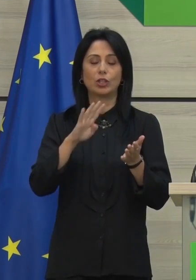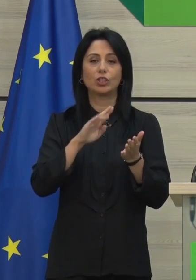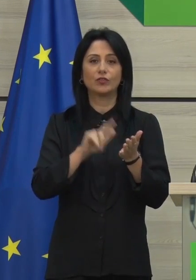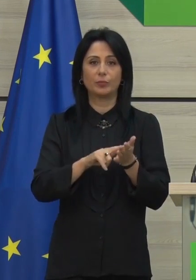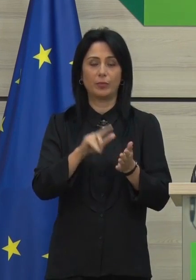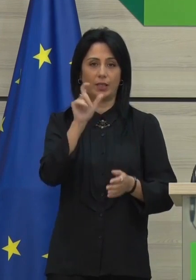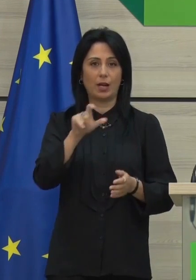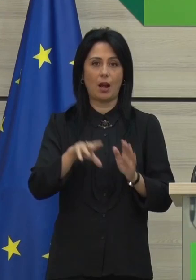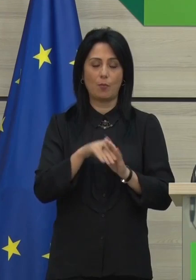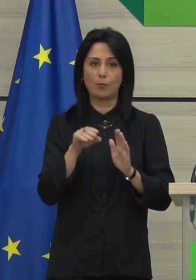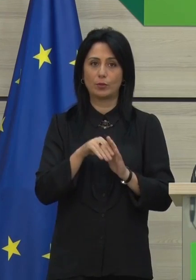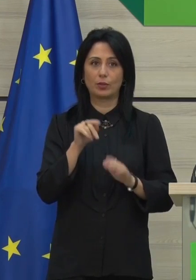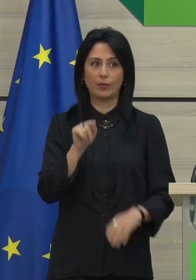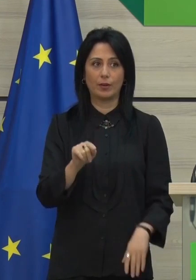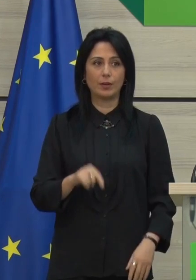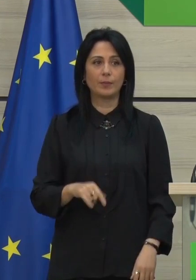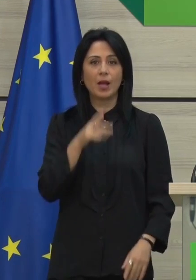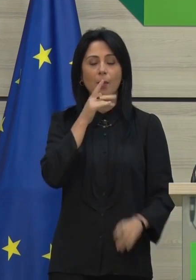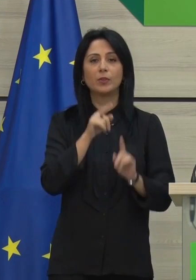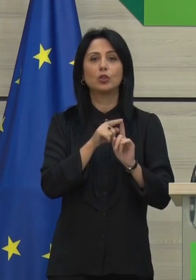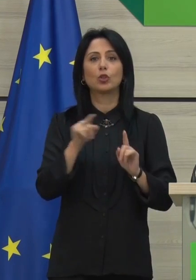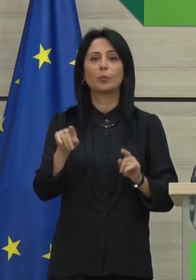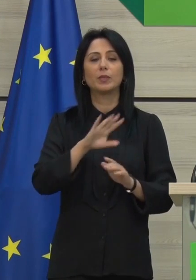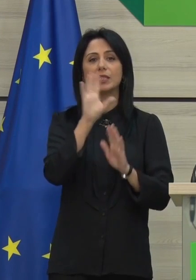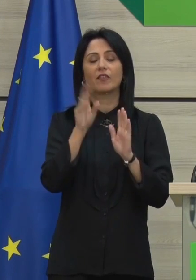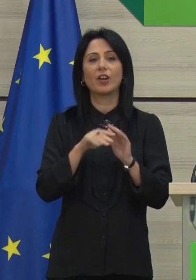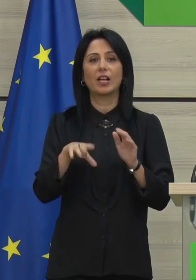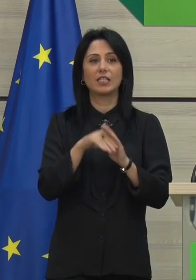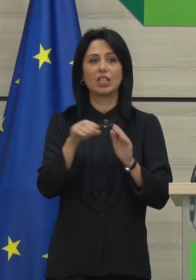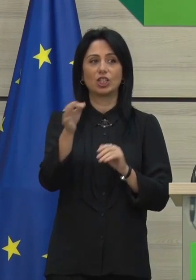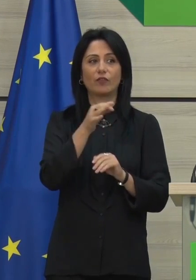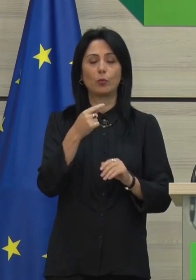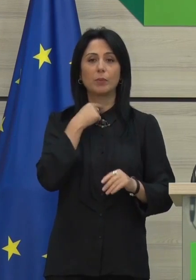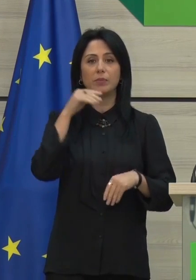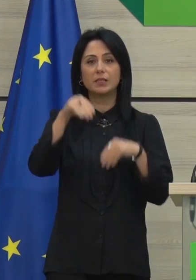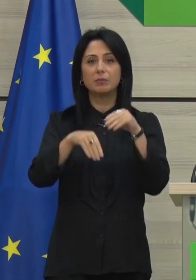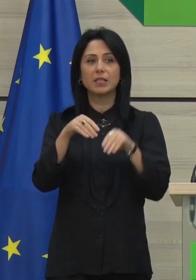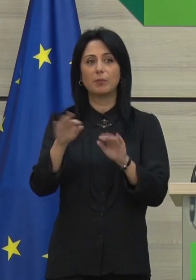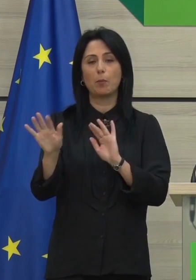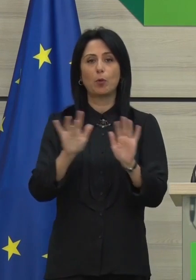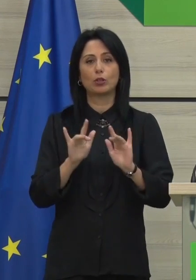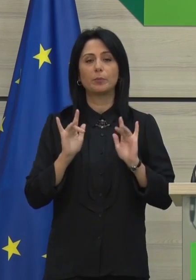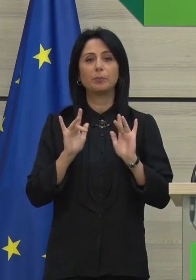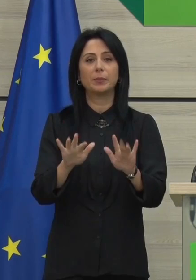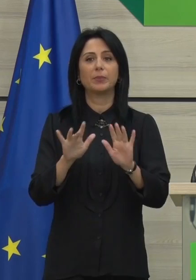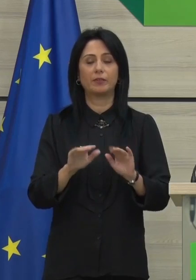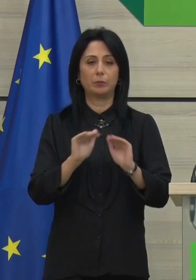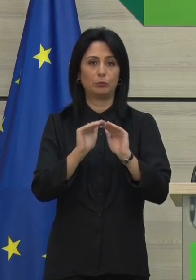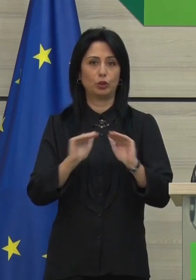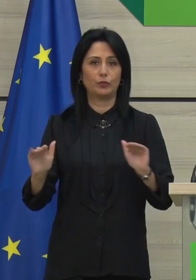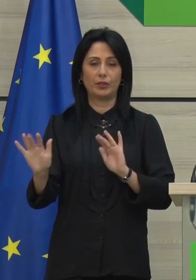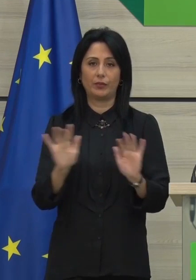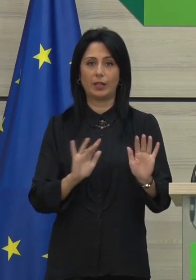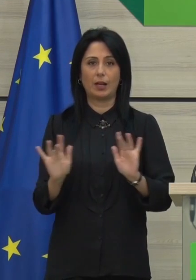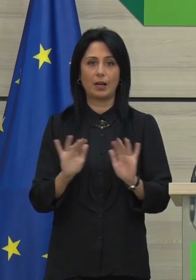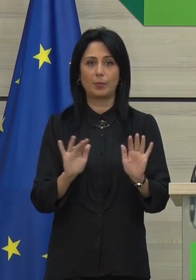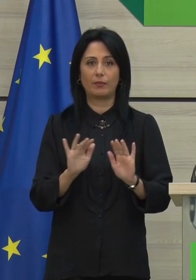292.947 ამომრჩეველი. ამ დროისათვის ყველა საარჩევნო უბანზე ხმის მიცემის პროცესი მიმდინარეობს 7